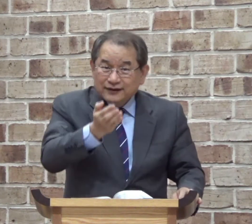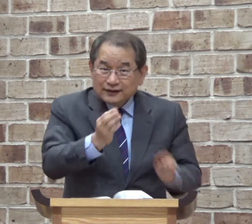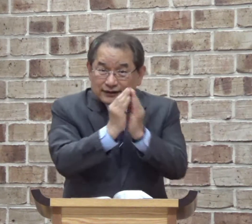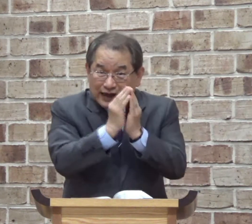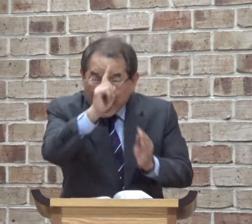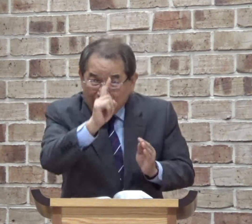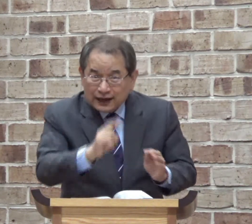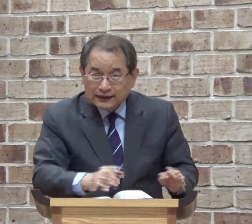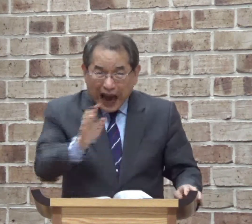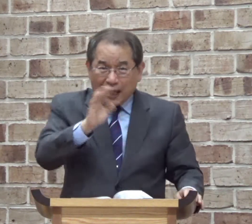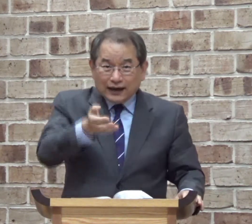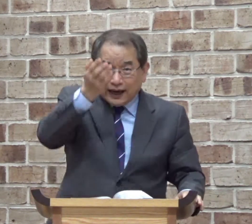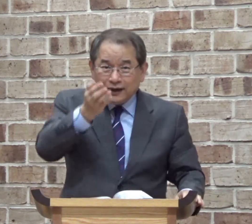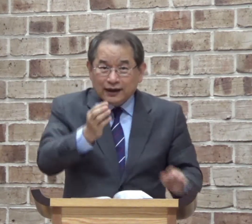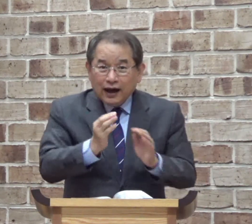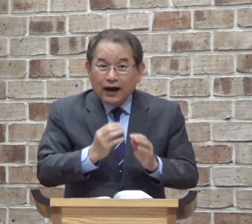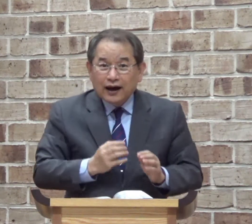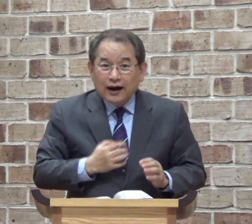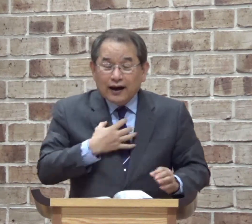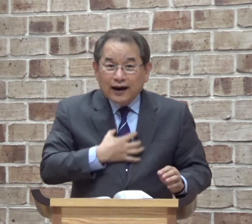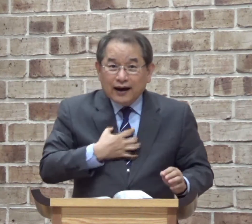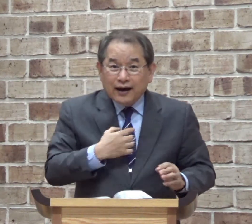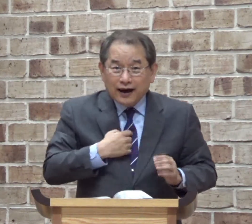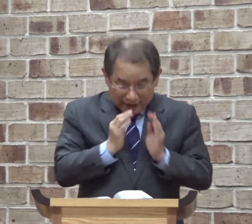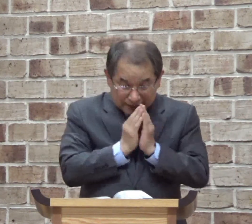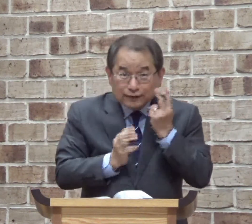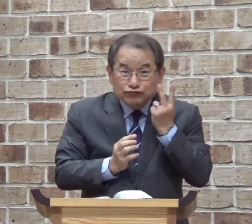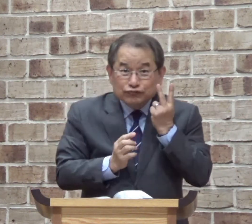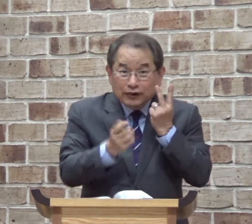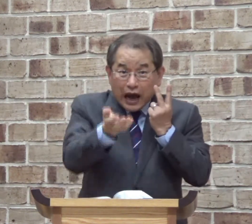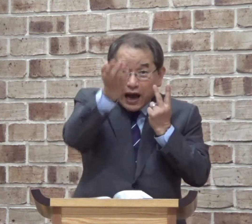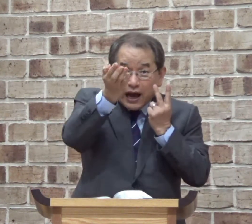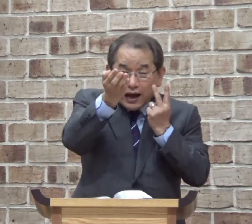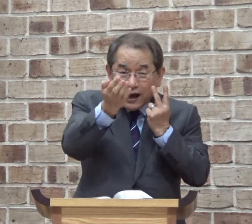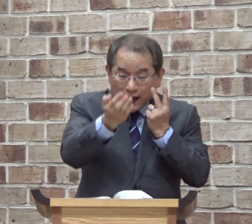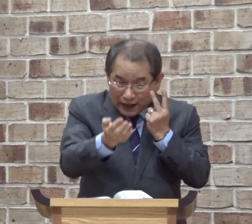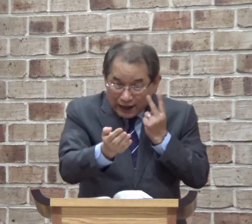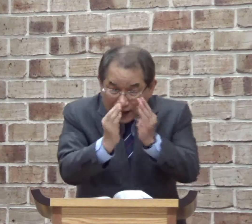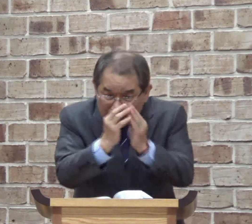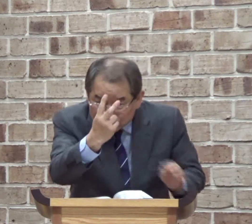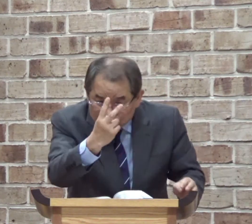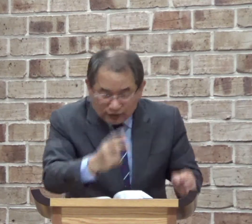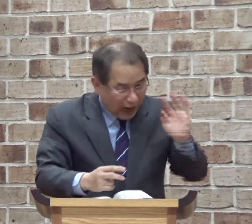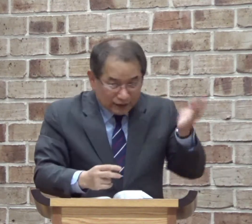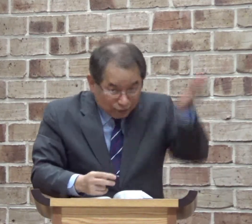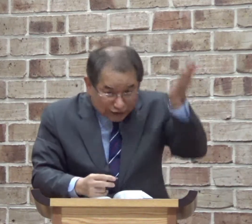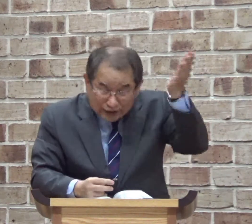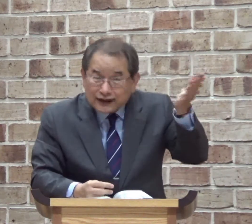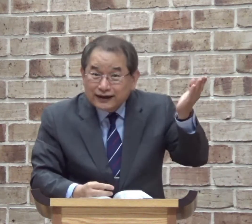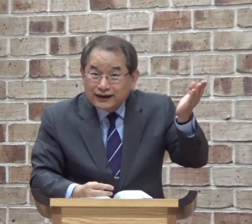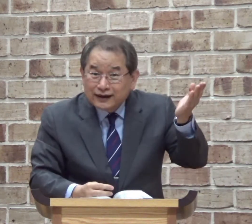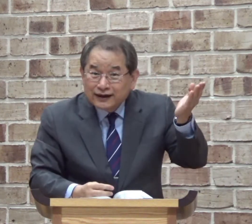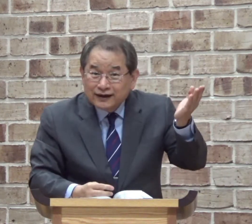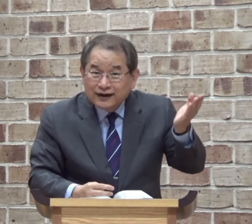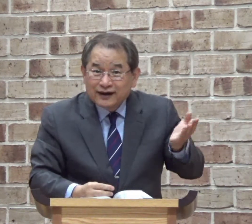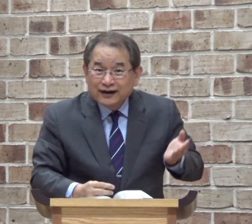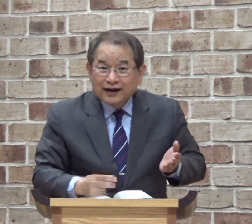나는 중인데 당신은 더 높다고요? 당황하기 시작했습니다. 빨리 내려달라고